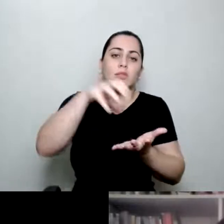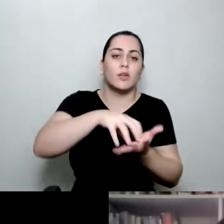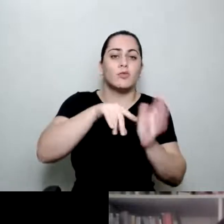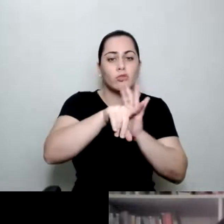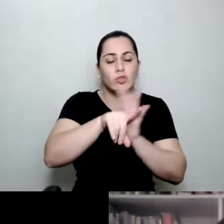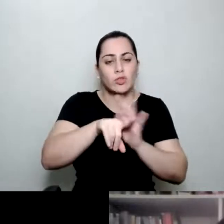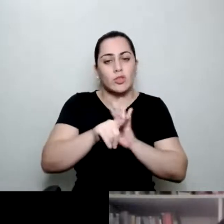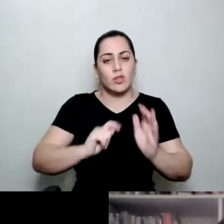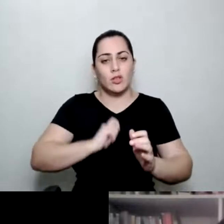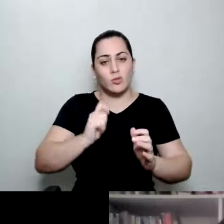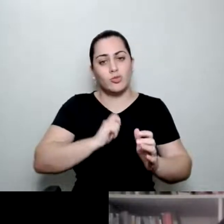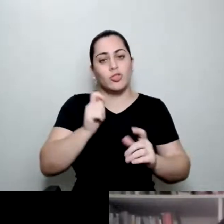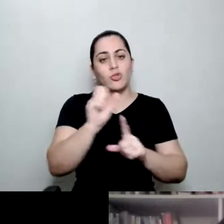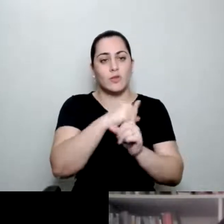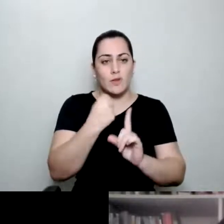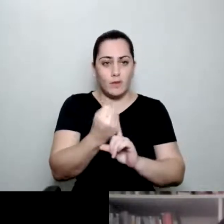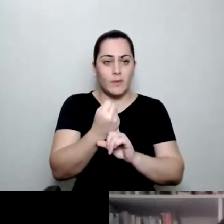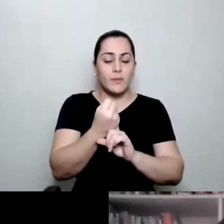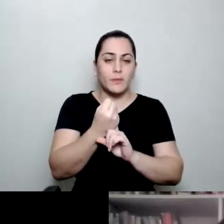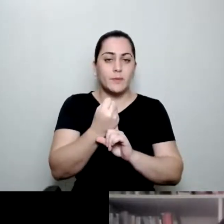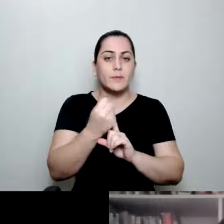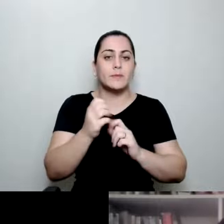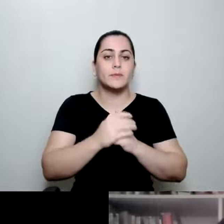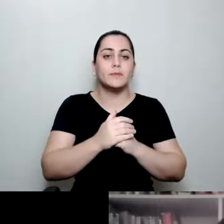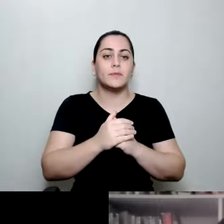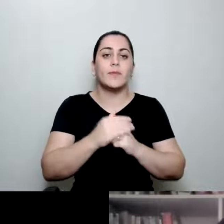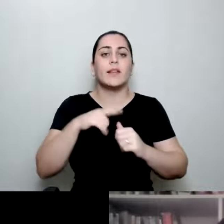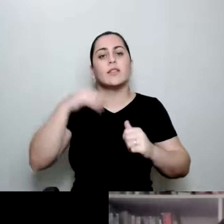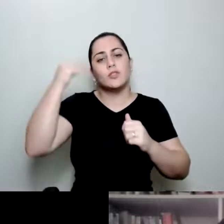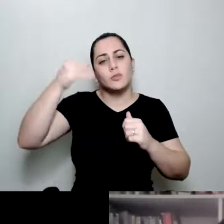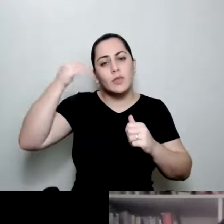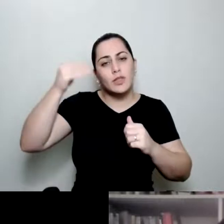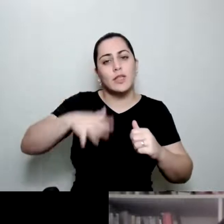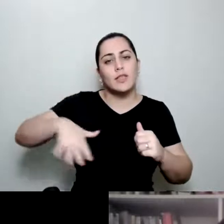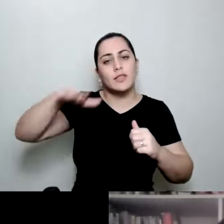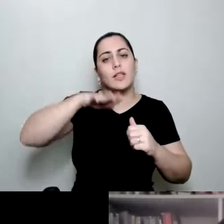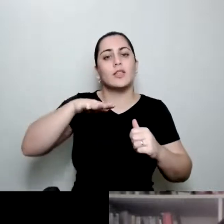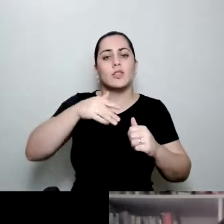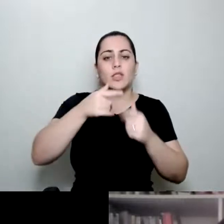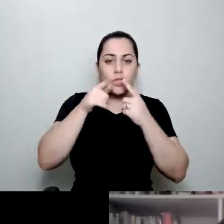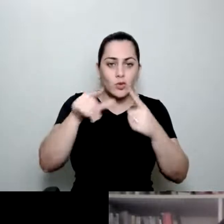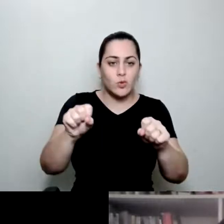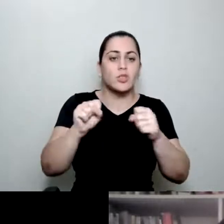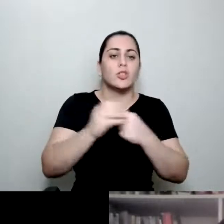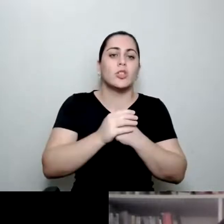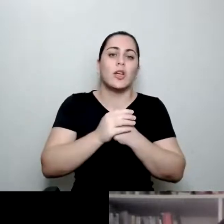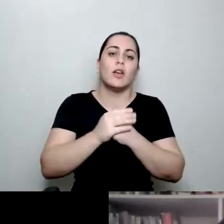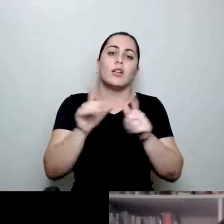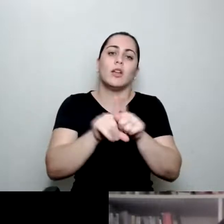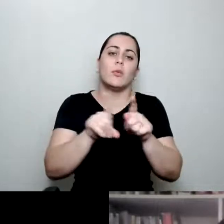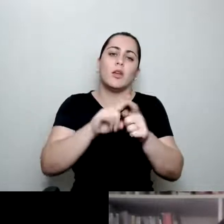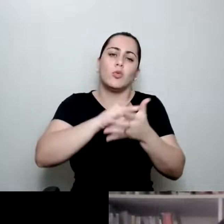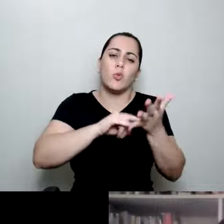em Antropologia Social. Ele tem experiência na área de linguística descritiva, documental e aplicada,